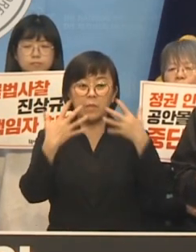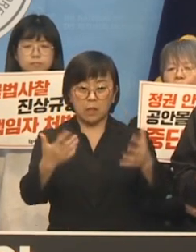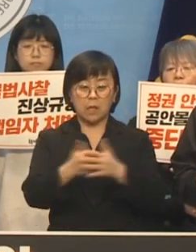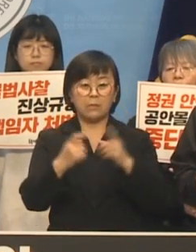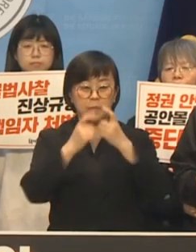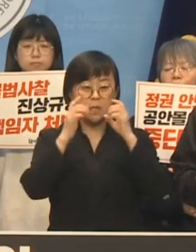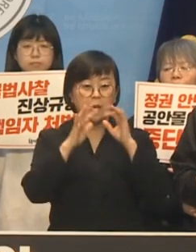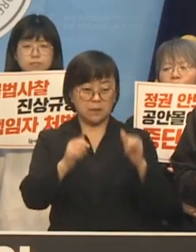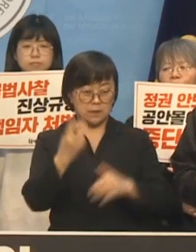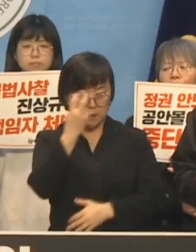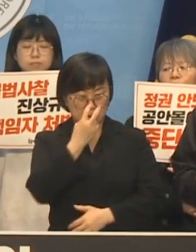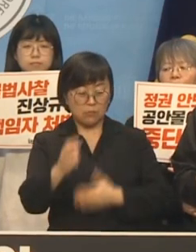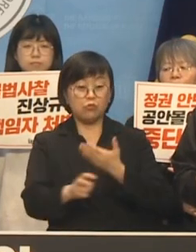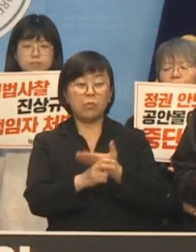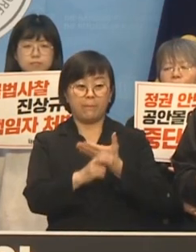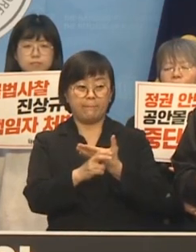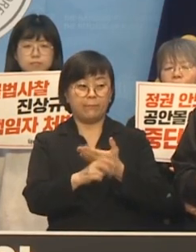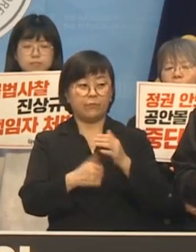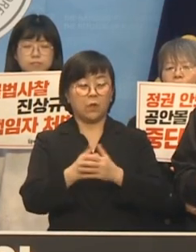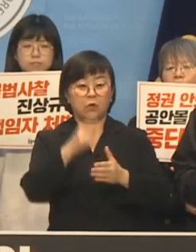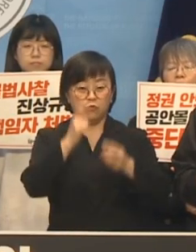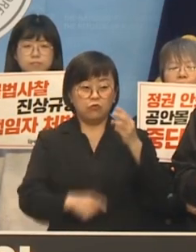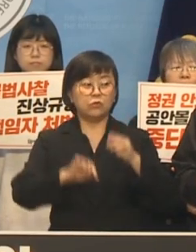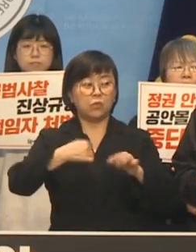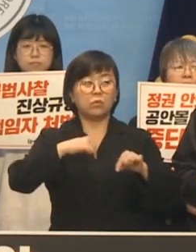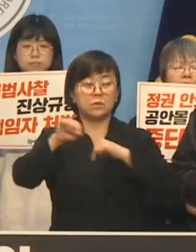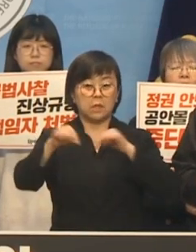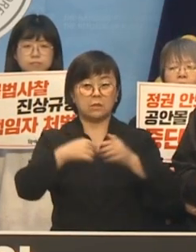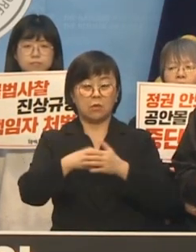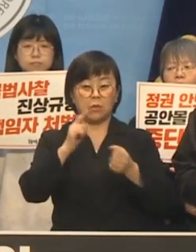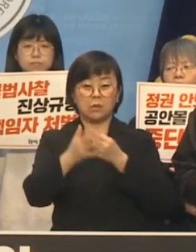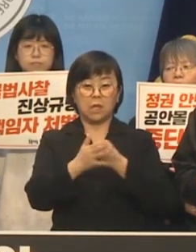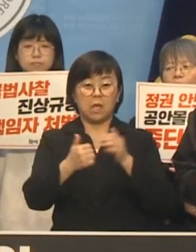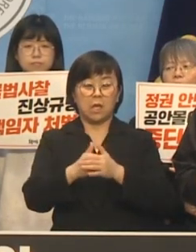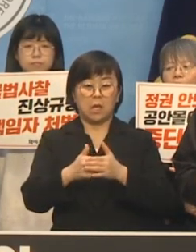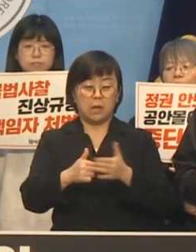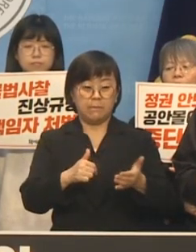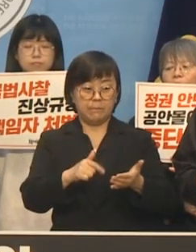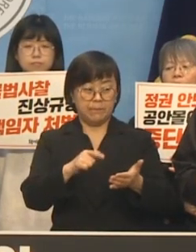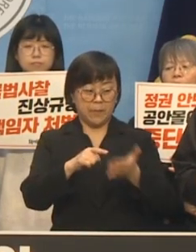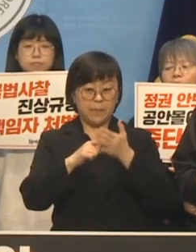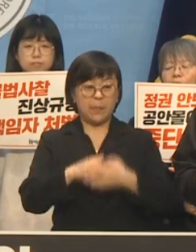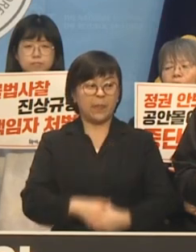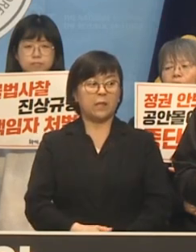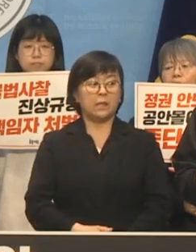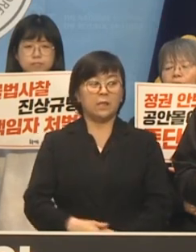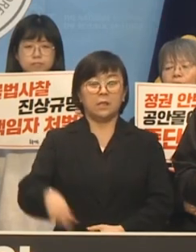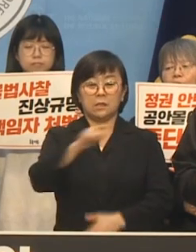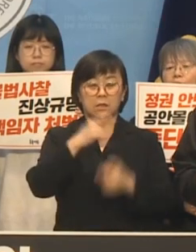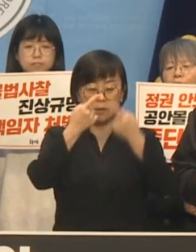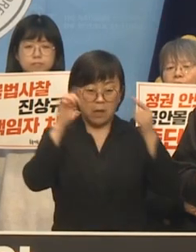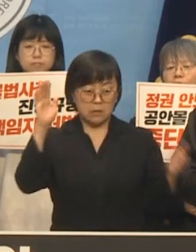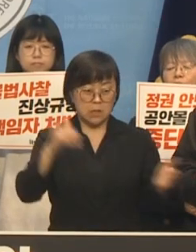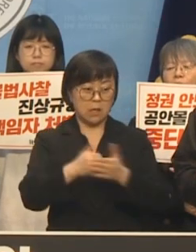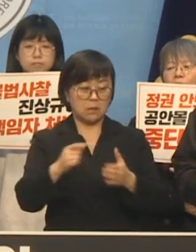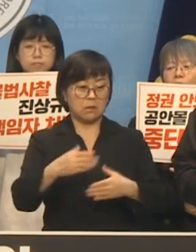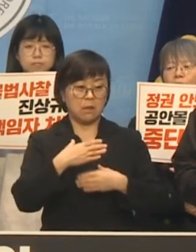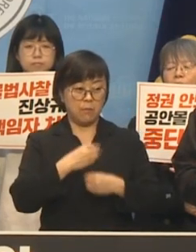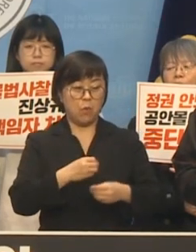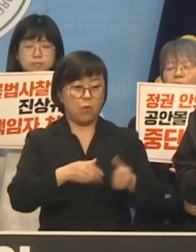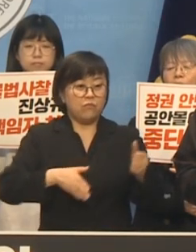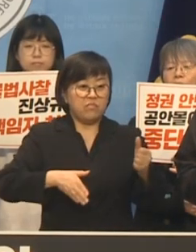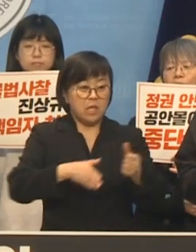민간인 사찰입니다. 윤석열 독재 정권의 비열한 민낯입니다. 이들은 우리 대학생을 안보